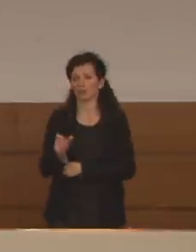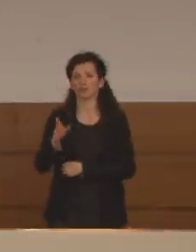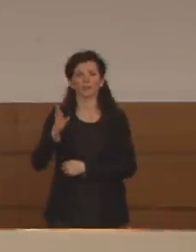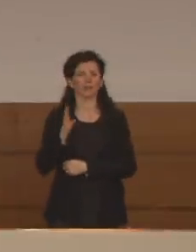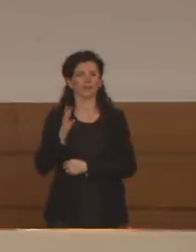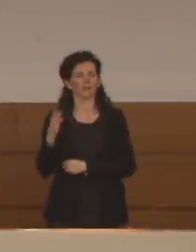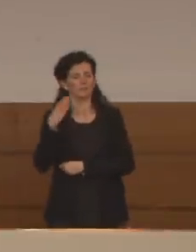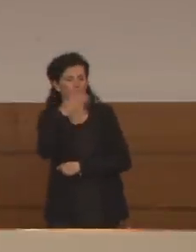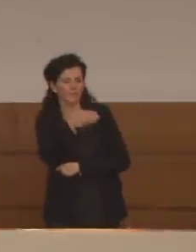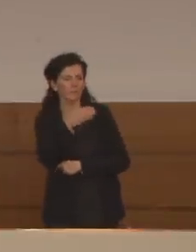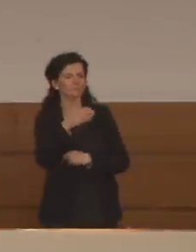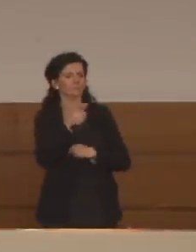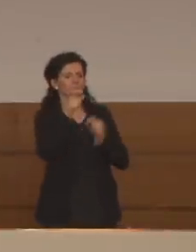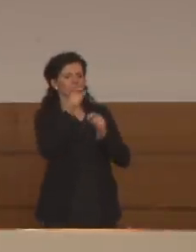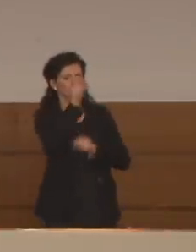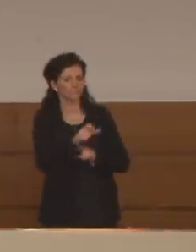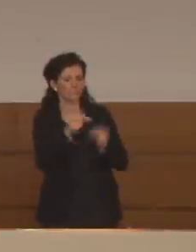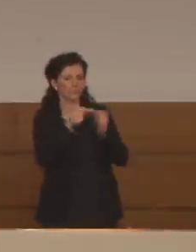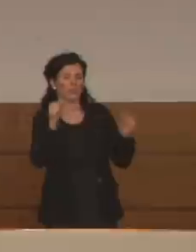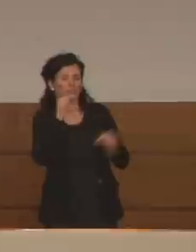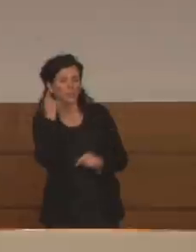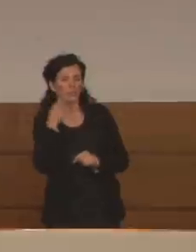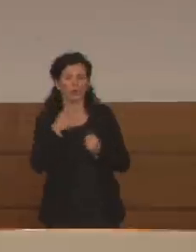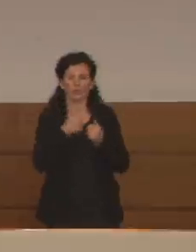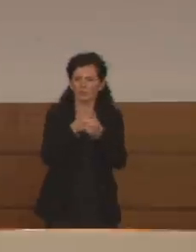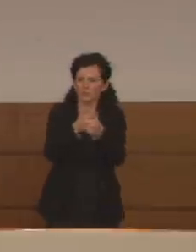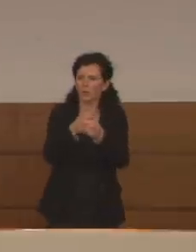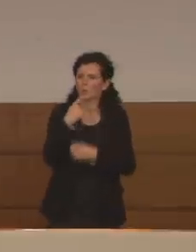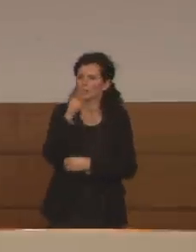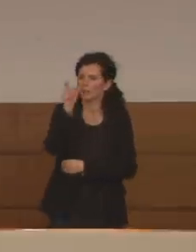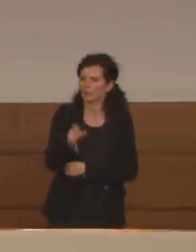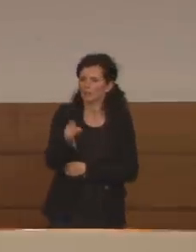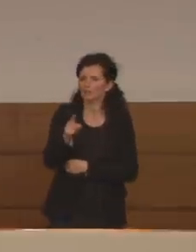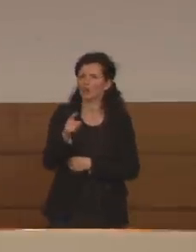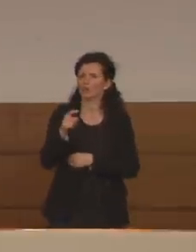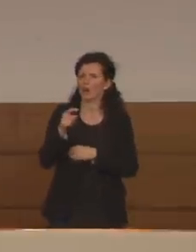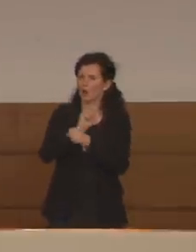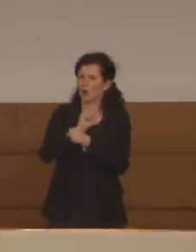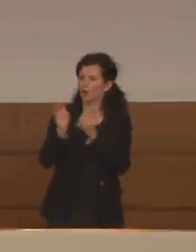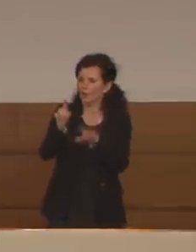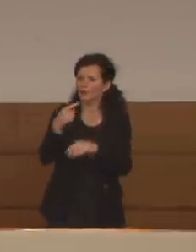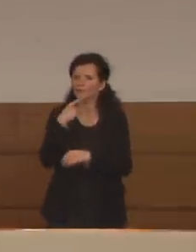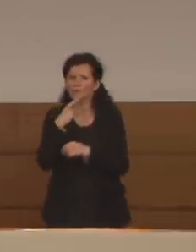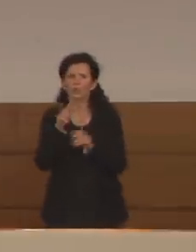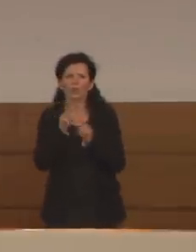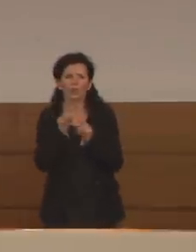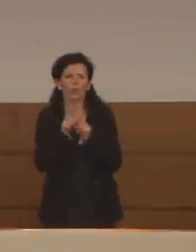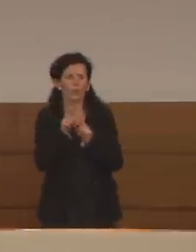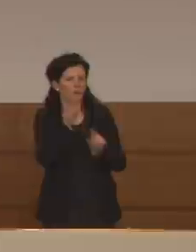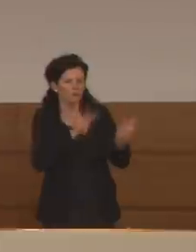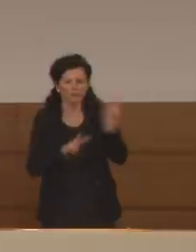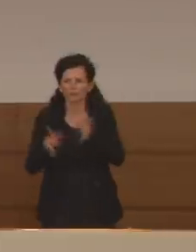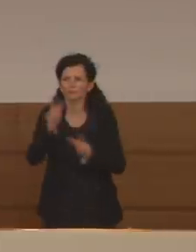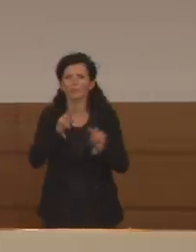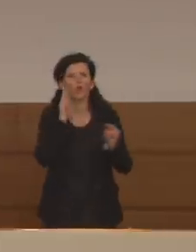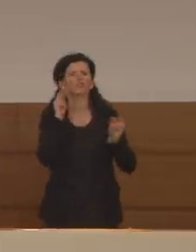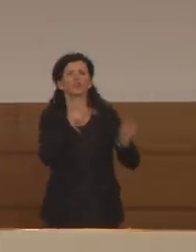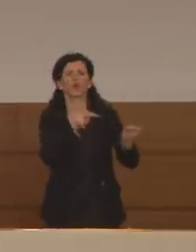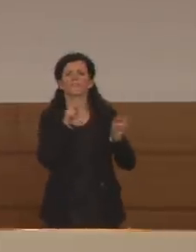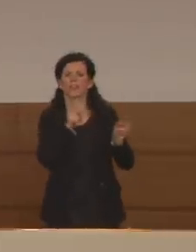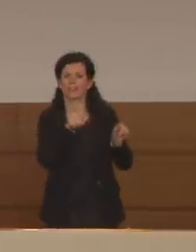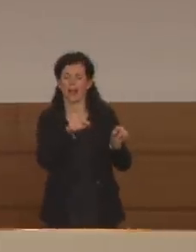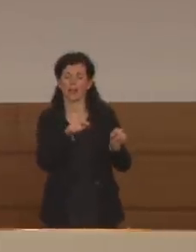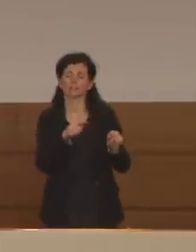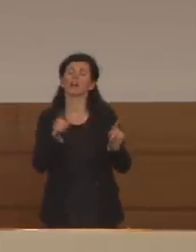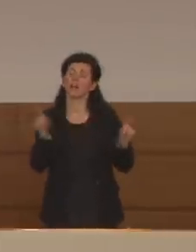sa vanno li fanno i tampone seguano rintracciano i contatti dei casi bisognerà fare un lavoro molto forte da parte dei lea